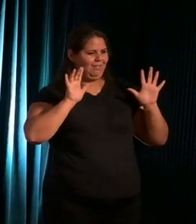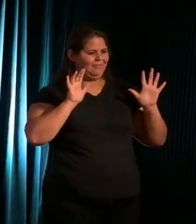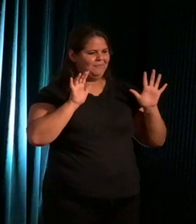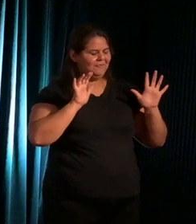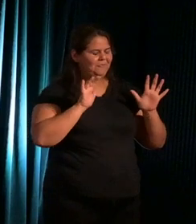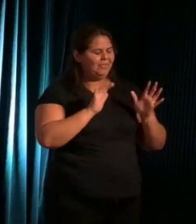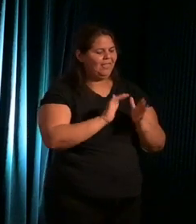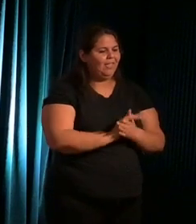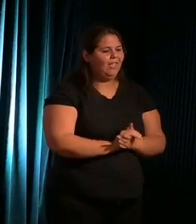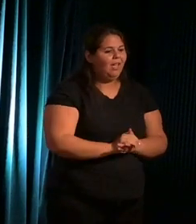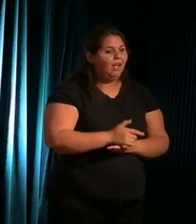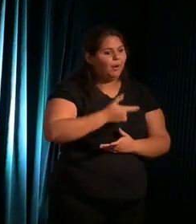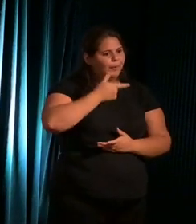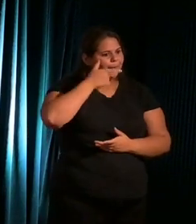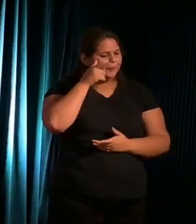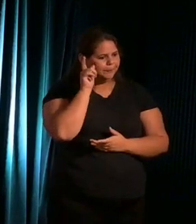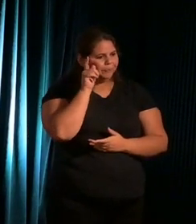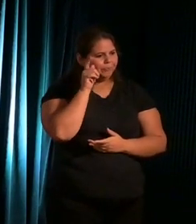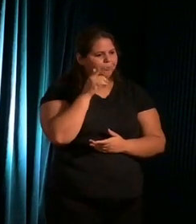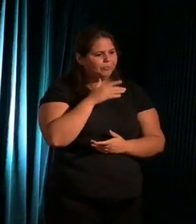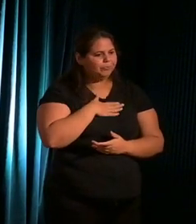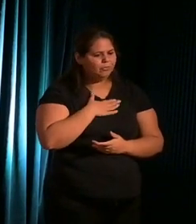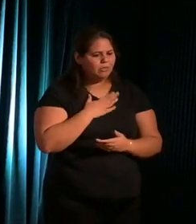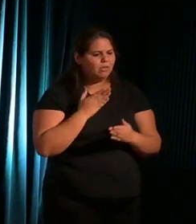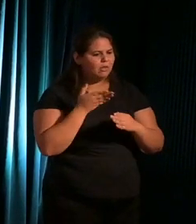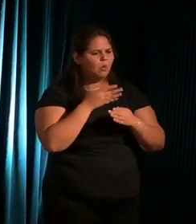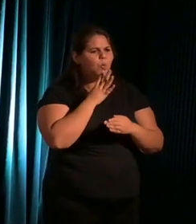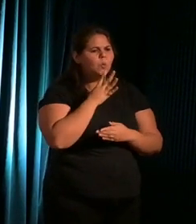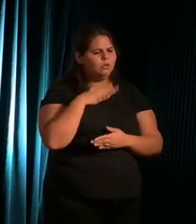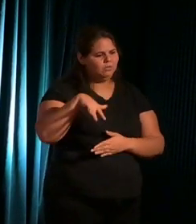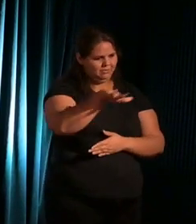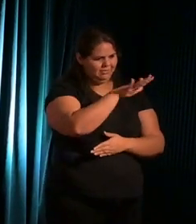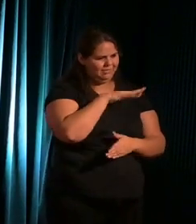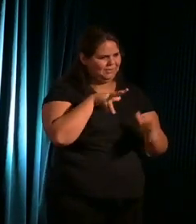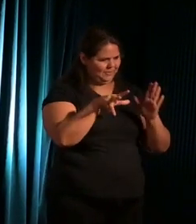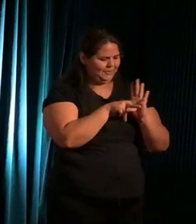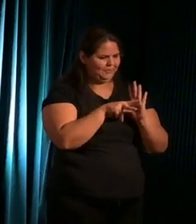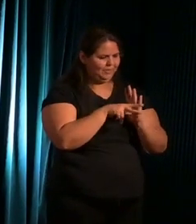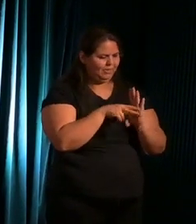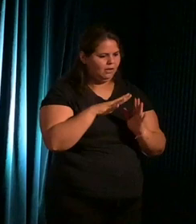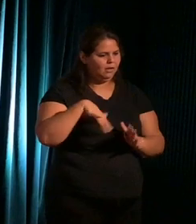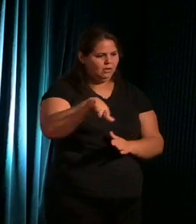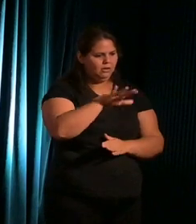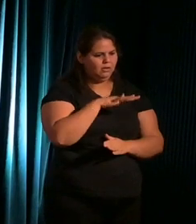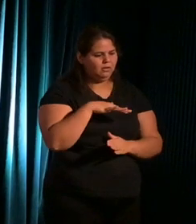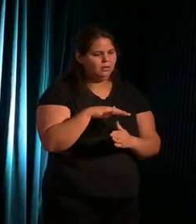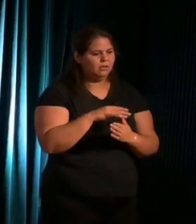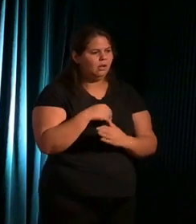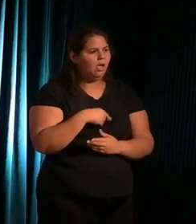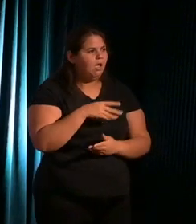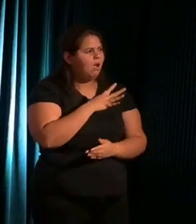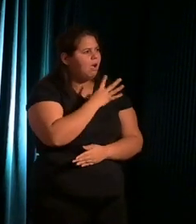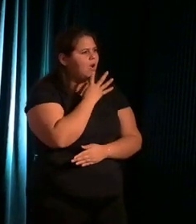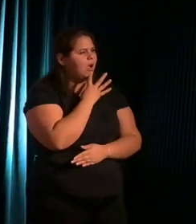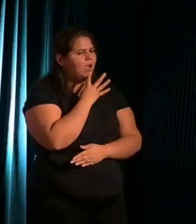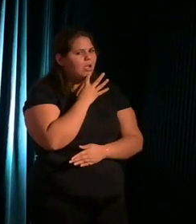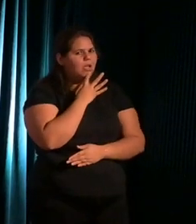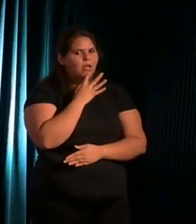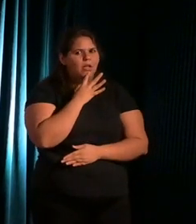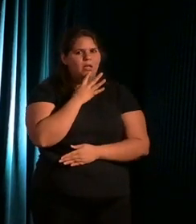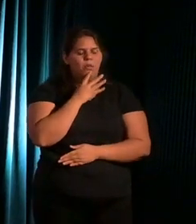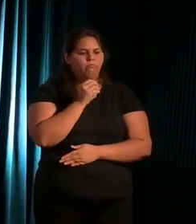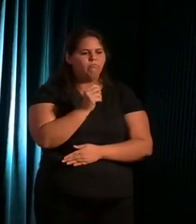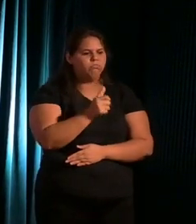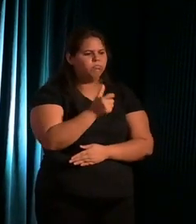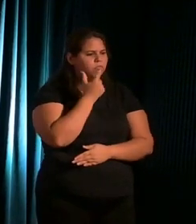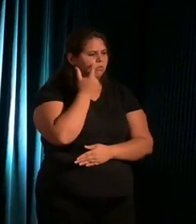E quando ontem eu entrando e conhecendo mais uma vez a minha exposição, eu quase que